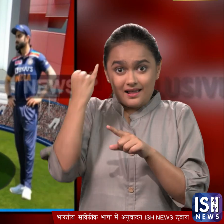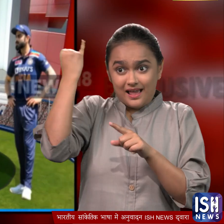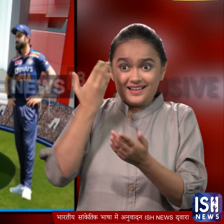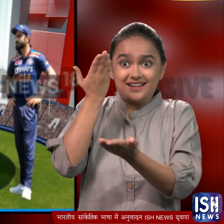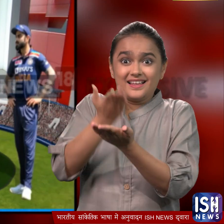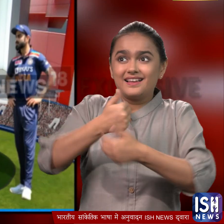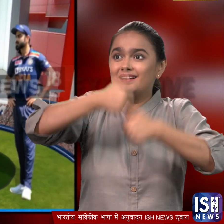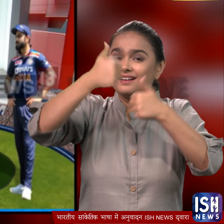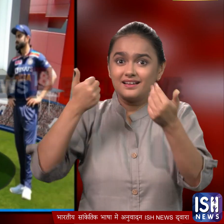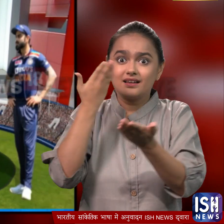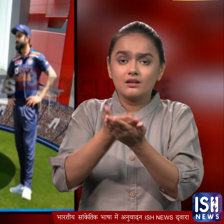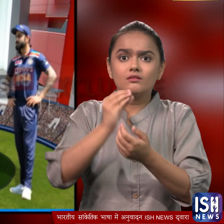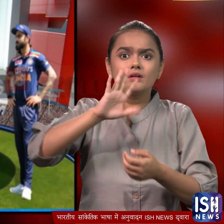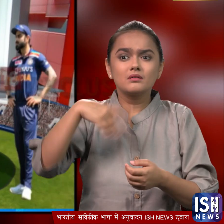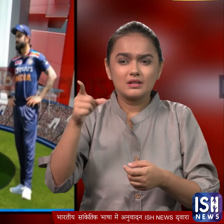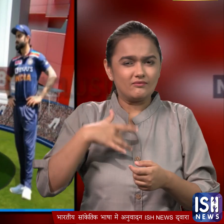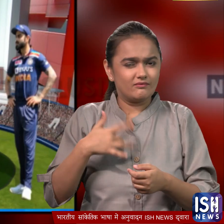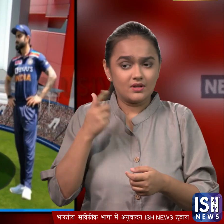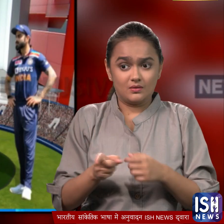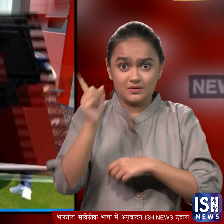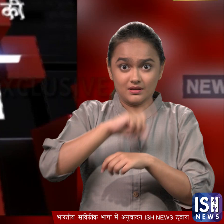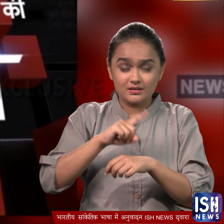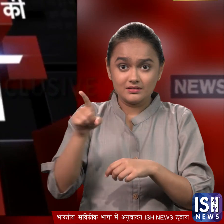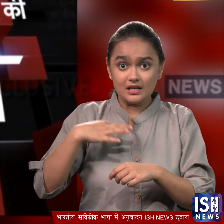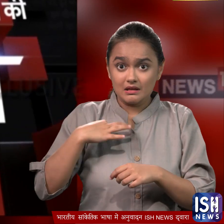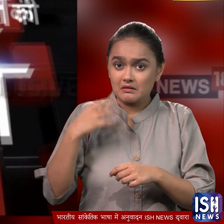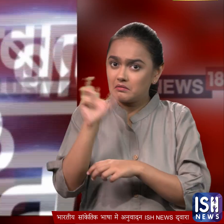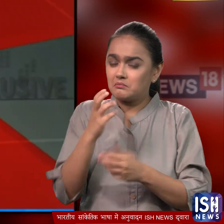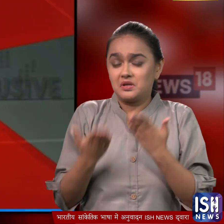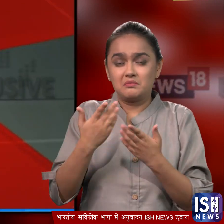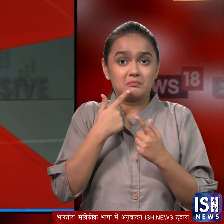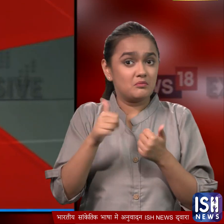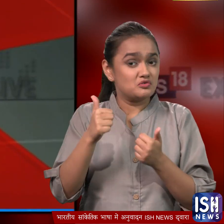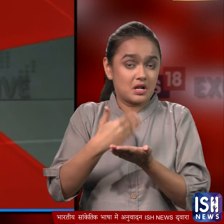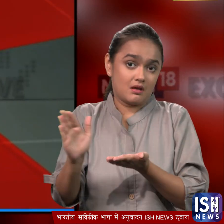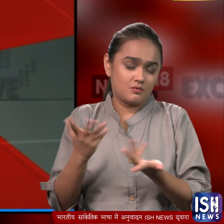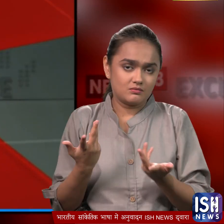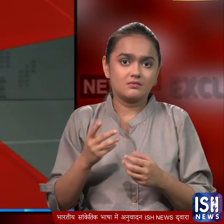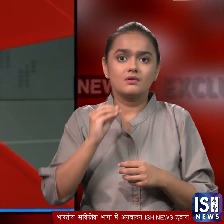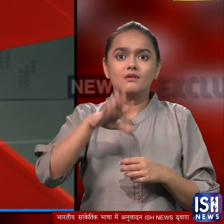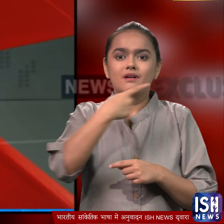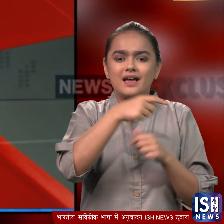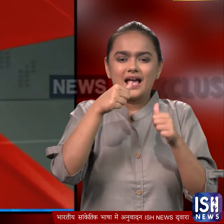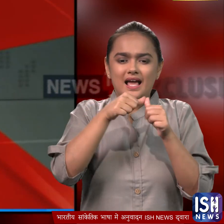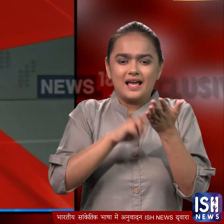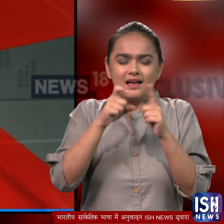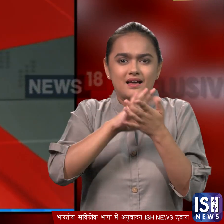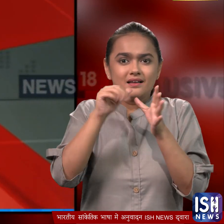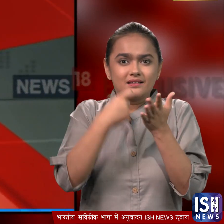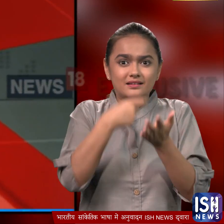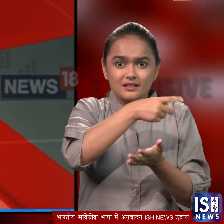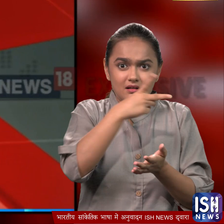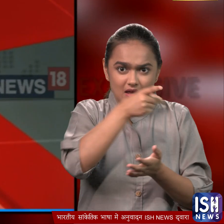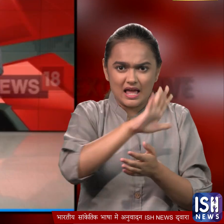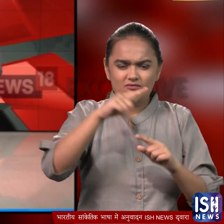दिया था उसके बाद उनकी वनडे की कप्तानी भी खतरे में पड़ सकती है। आंध्र प्रदेश के विजयवाड़ा में सत्ताधारी वाईएसआर कांग्रेस और